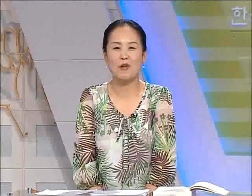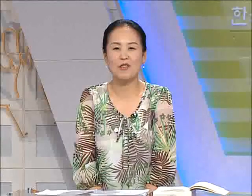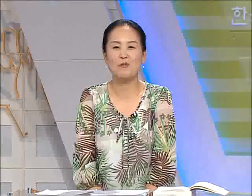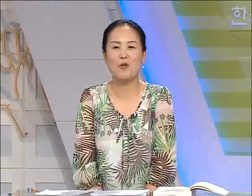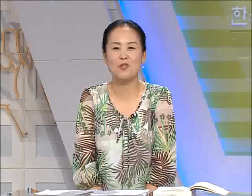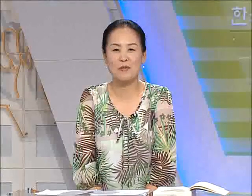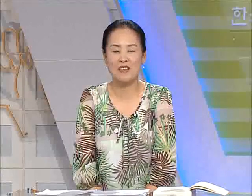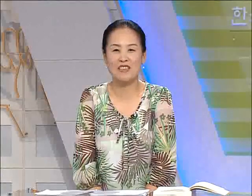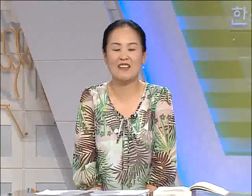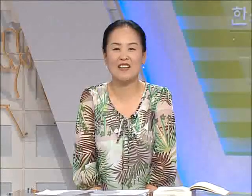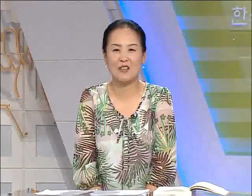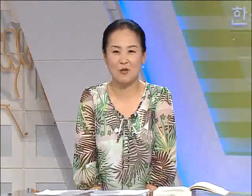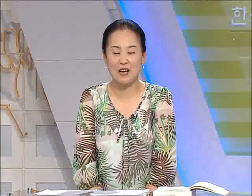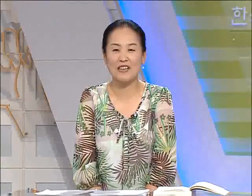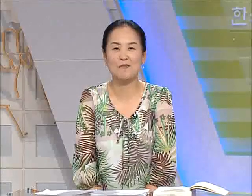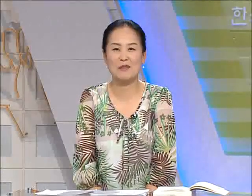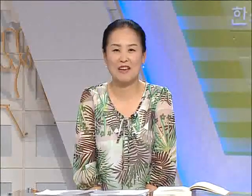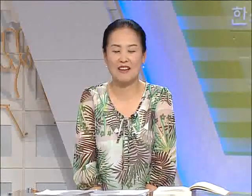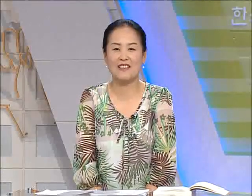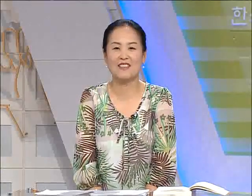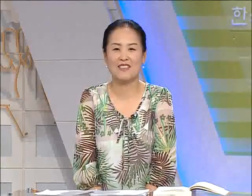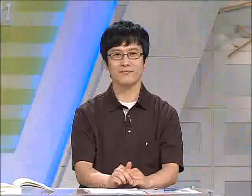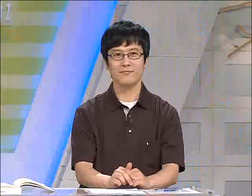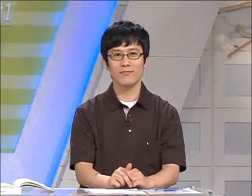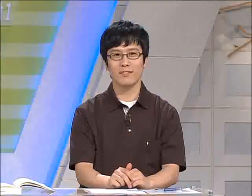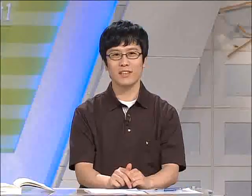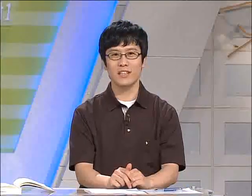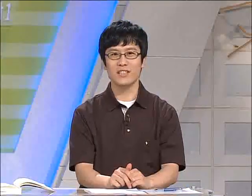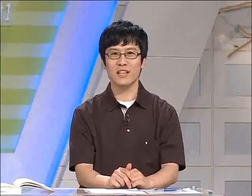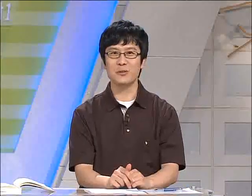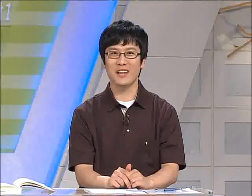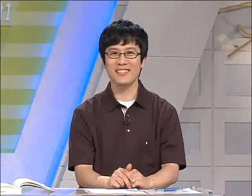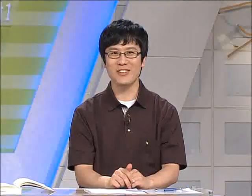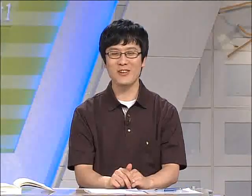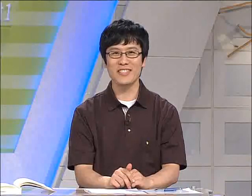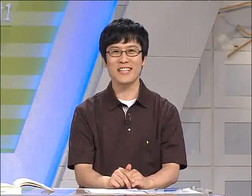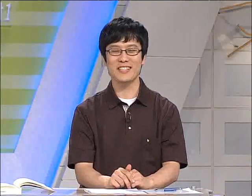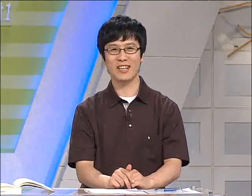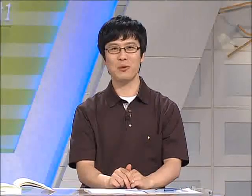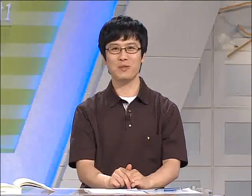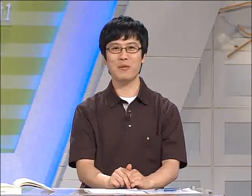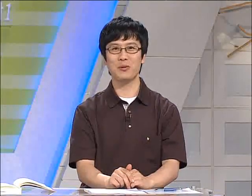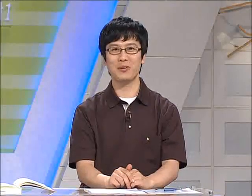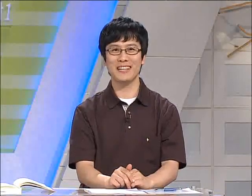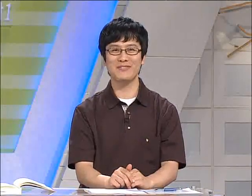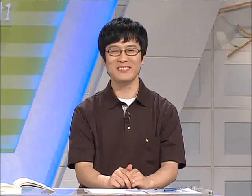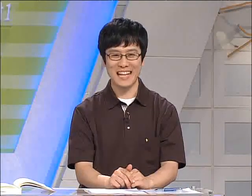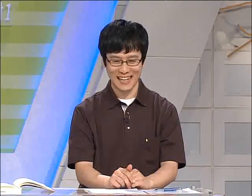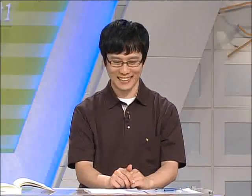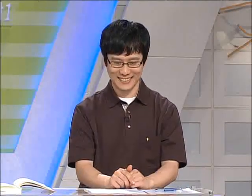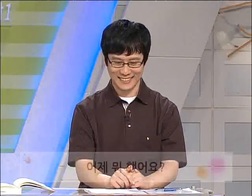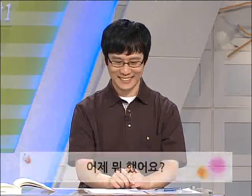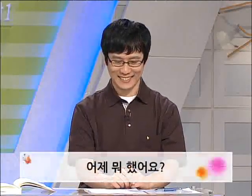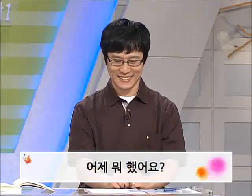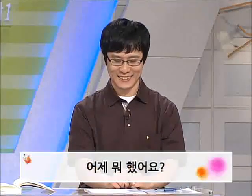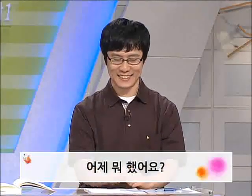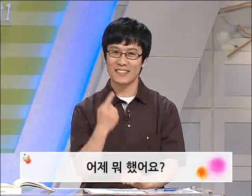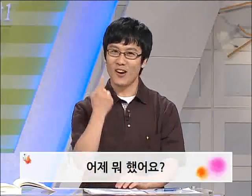먼저 복습하는 시간을 갖도록 하겠습니다. 잊지 않고 계시죠? 지난 시간 복습해보도록 하겠습니다.